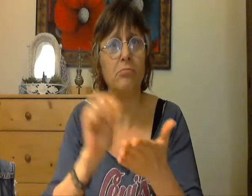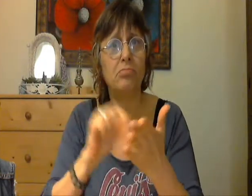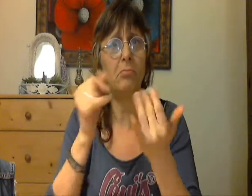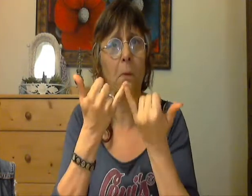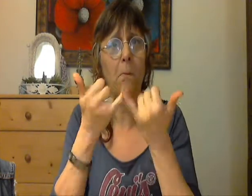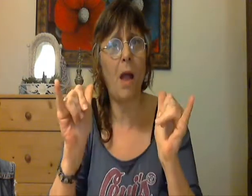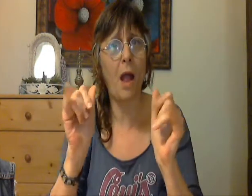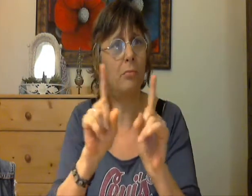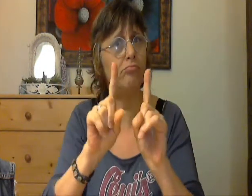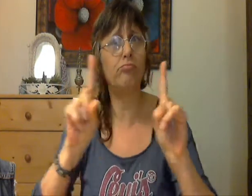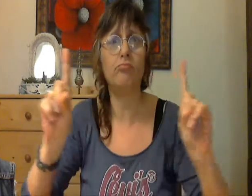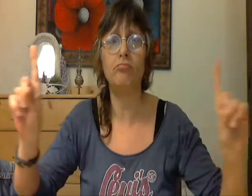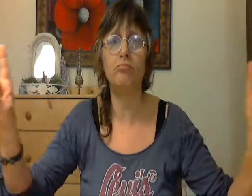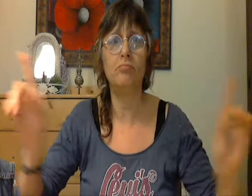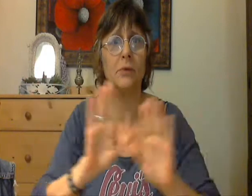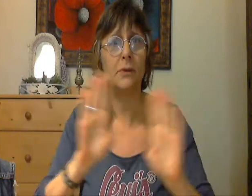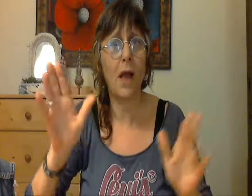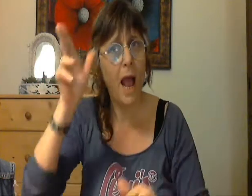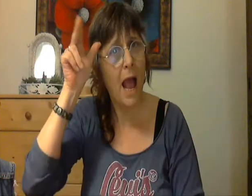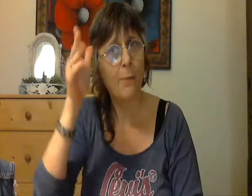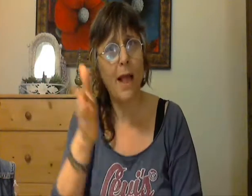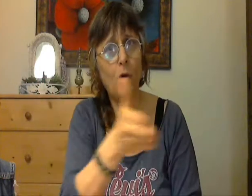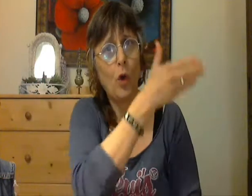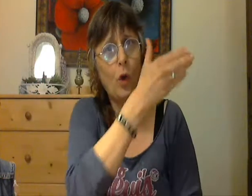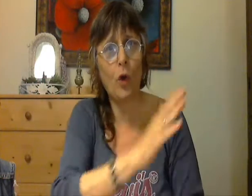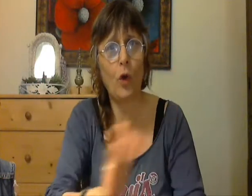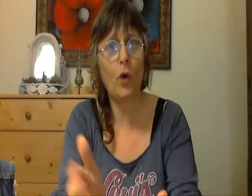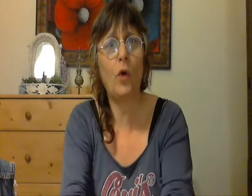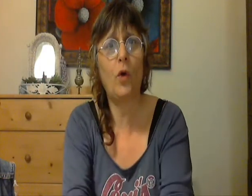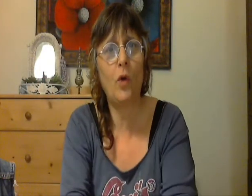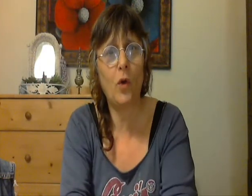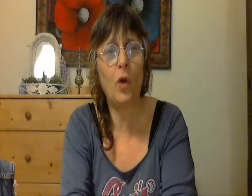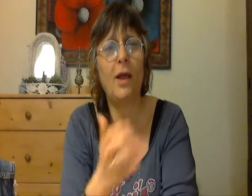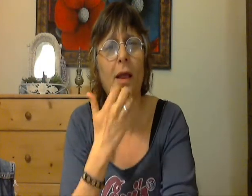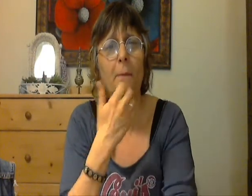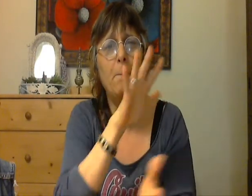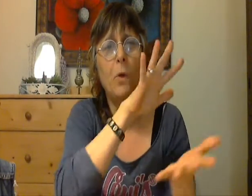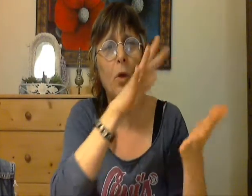pues aquí nos vamos a poner muy complicado y que no podemos cometer el mismo error. Es una alegría